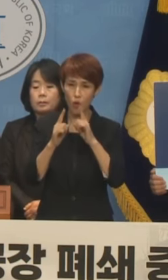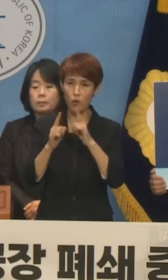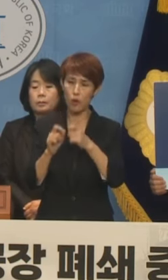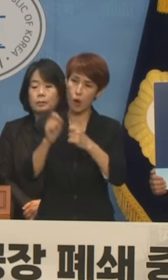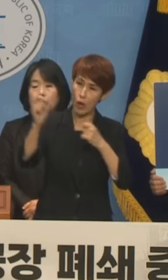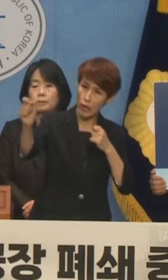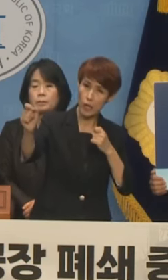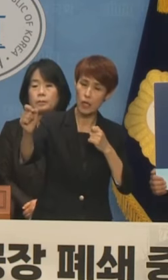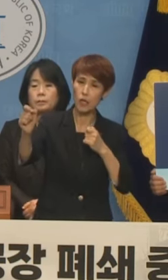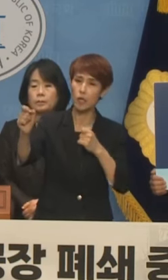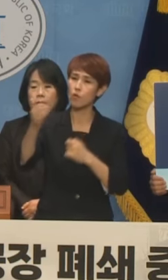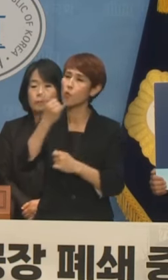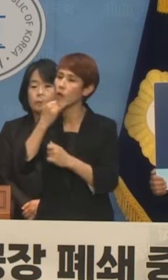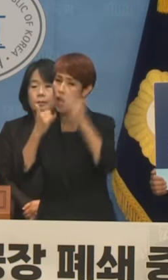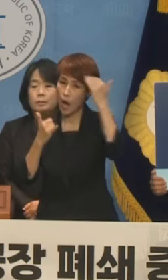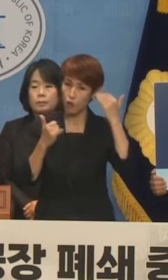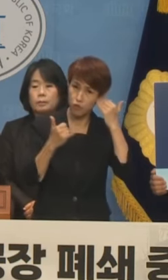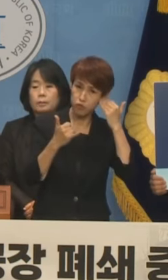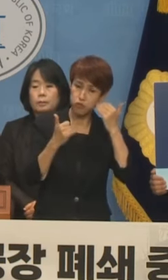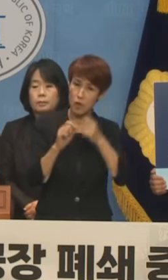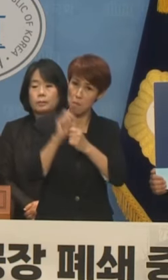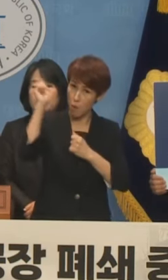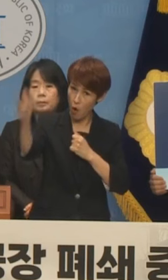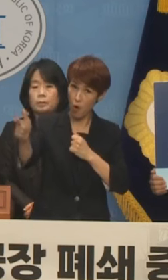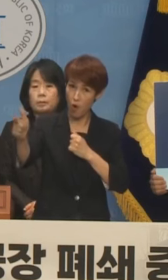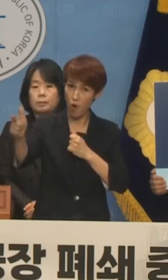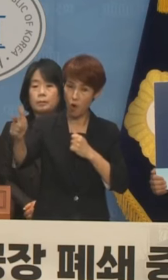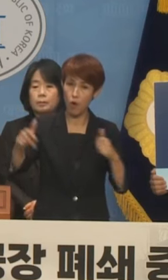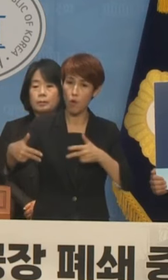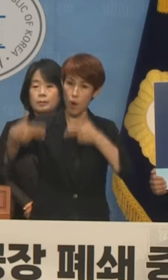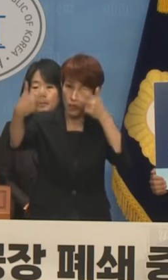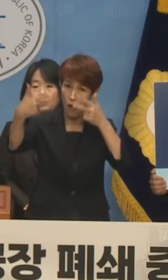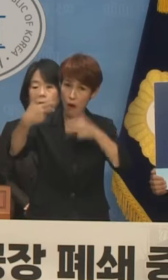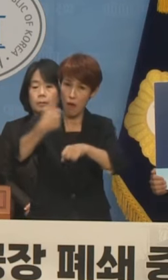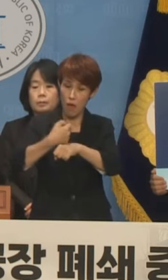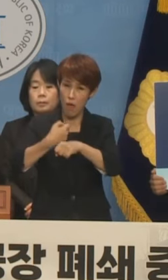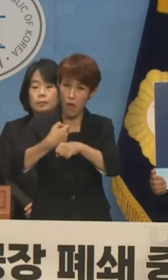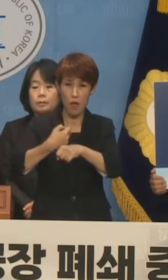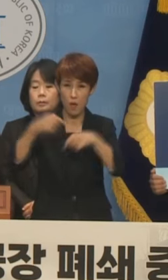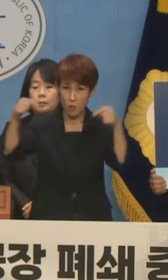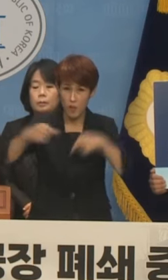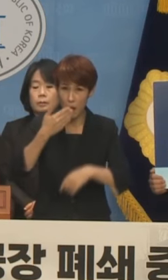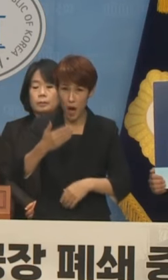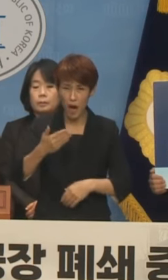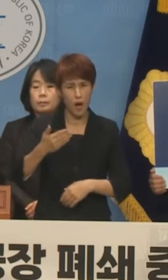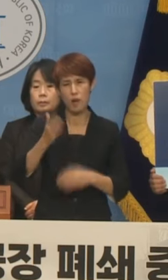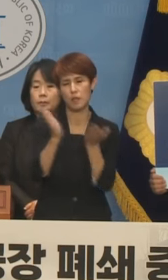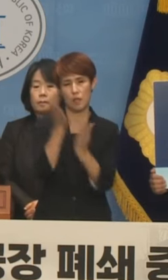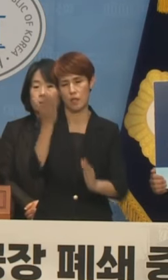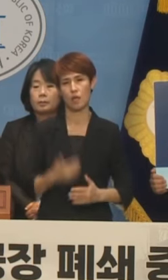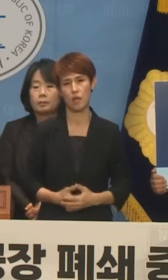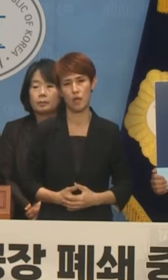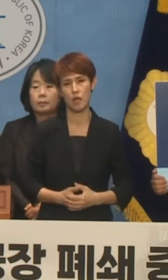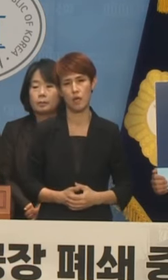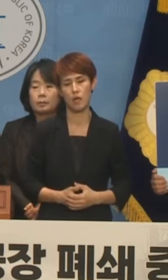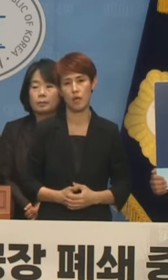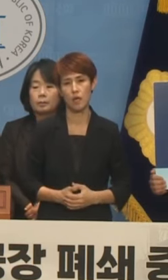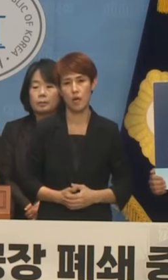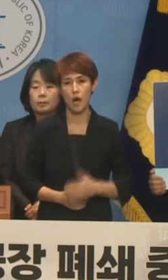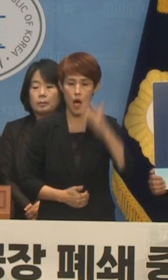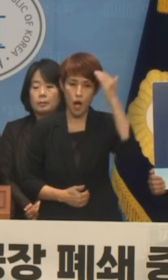문제를 화상협상으로 다루는 것은 매우 부적절합니다. 주마나 사장이